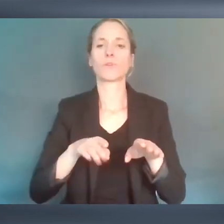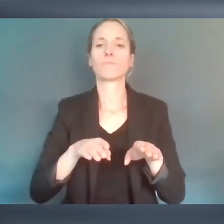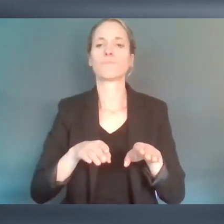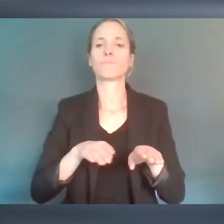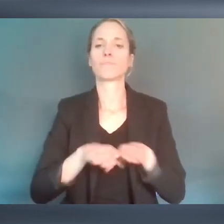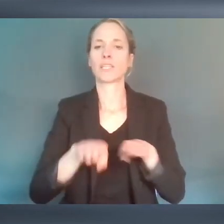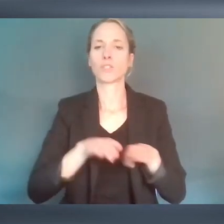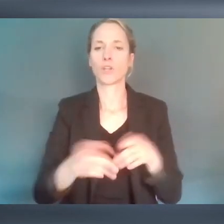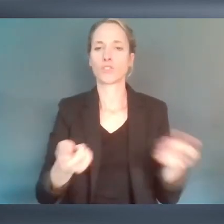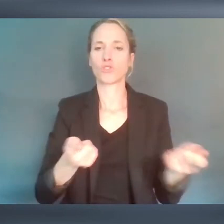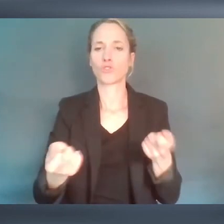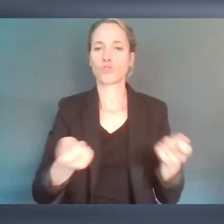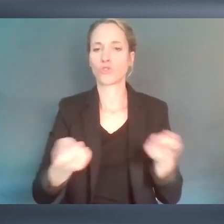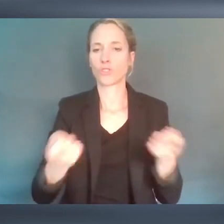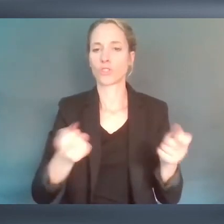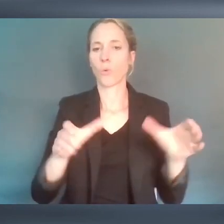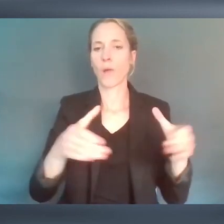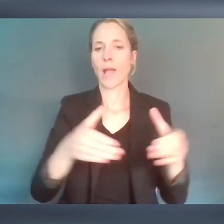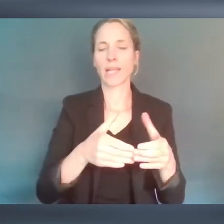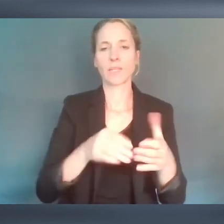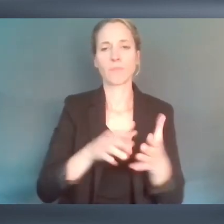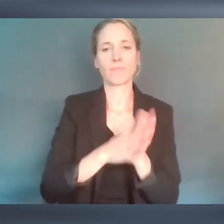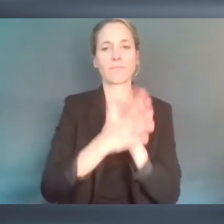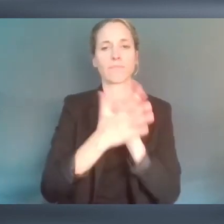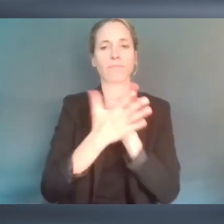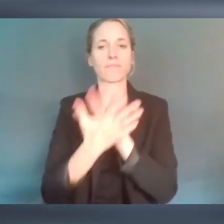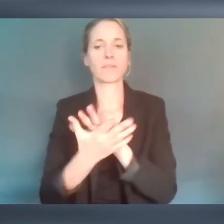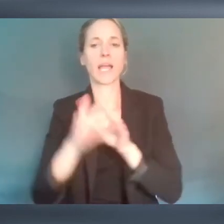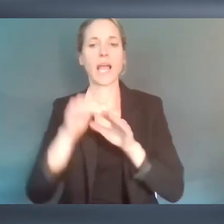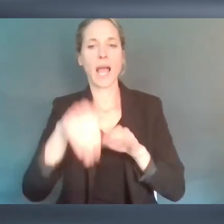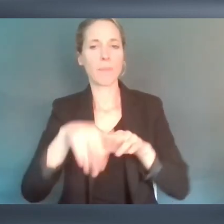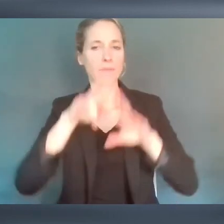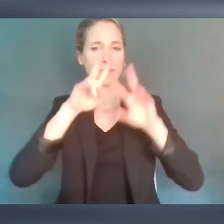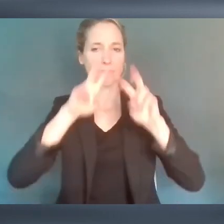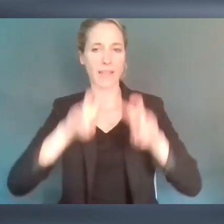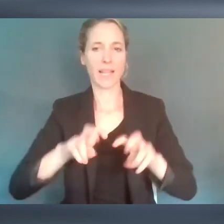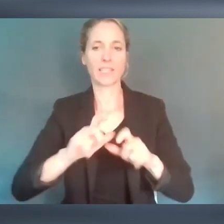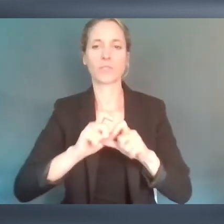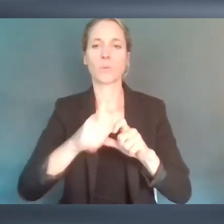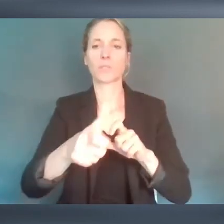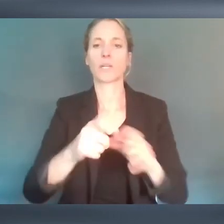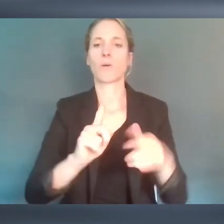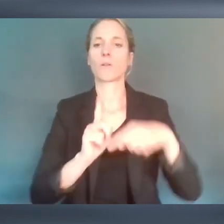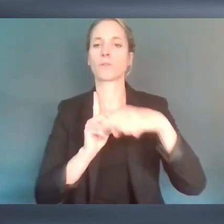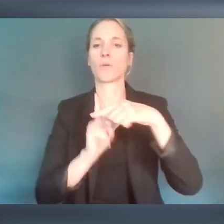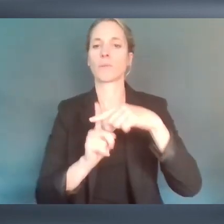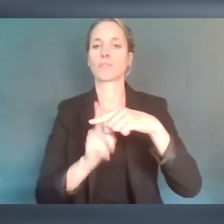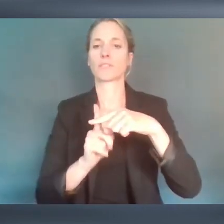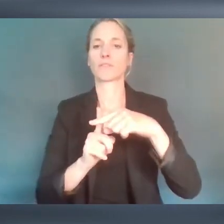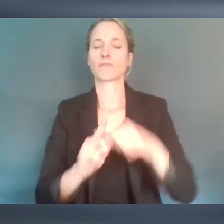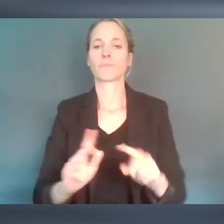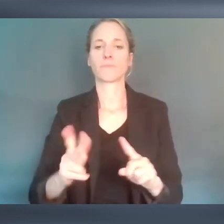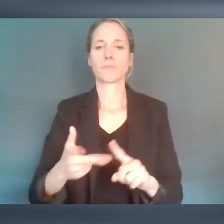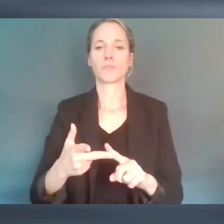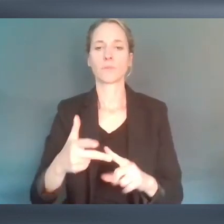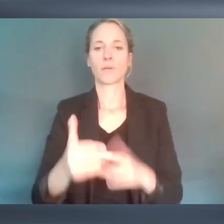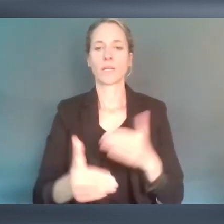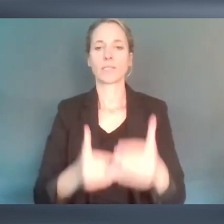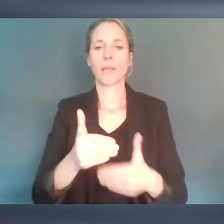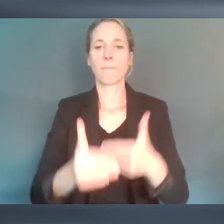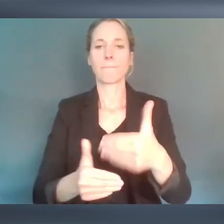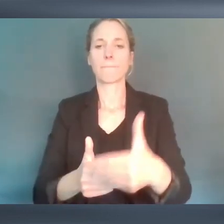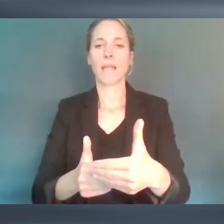et monitorer les effets positifs. Et puis ensuite, troisième étape, c'est de se dire que finalement, au vu des outils